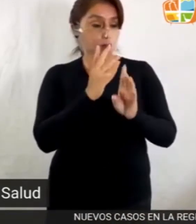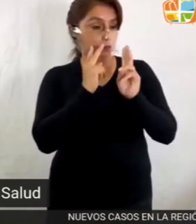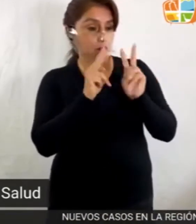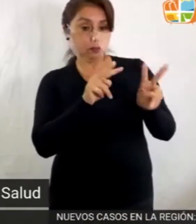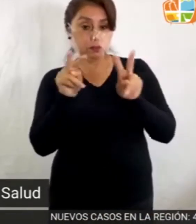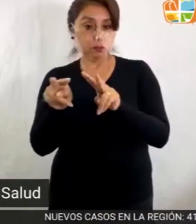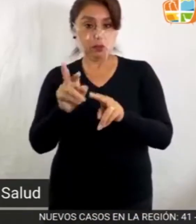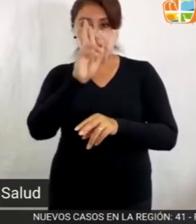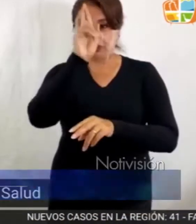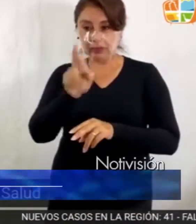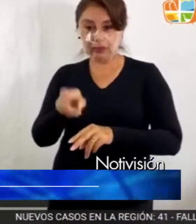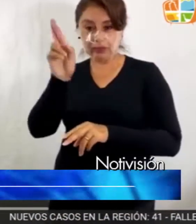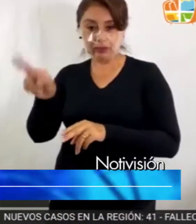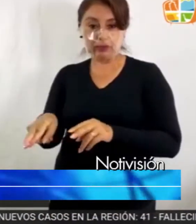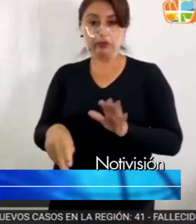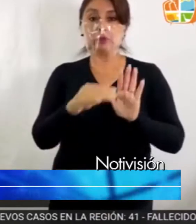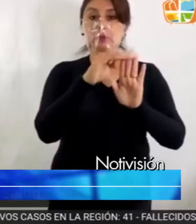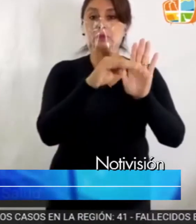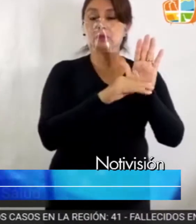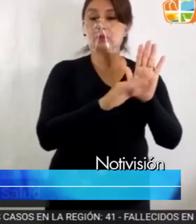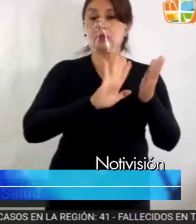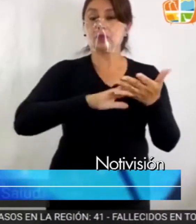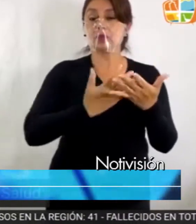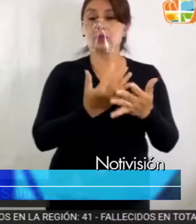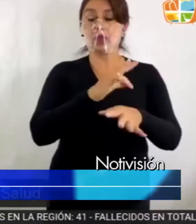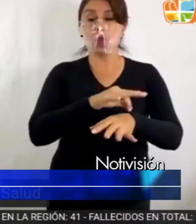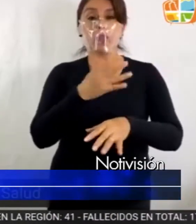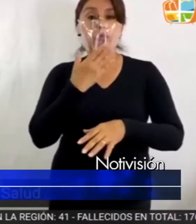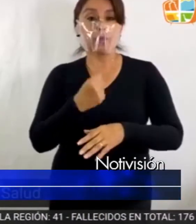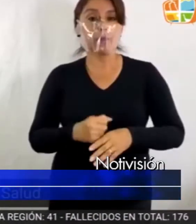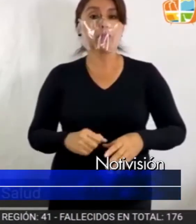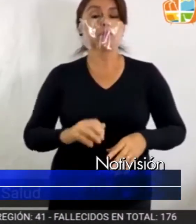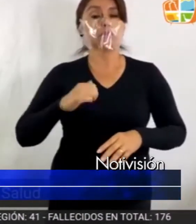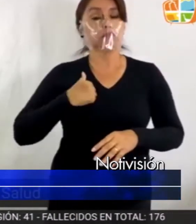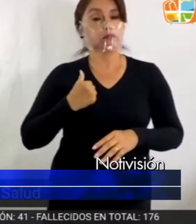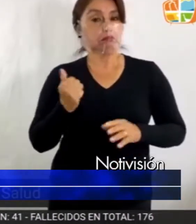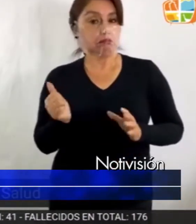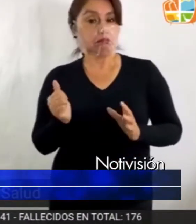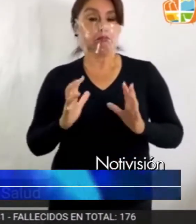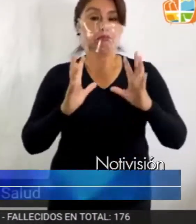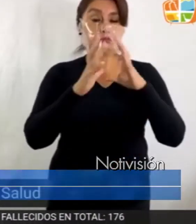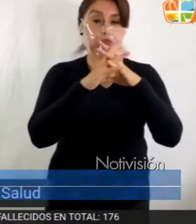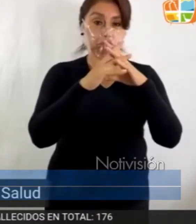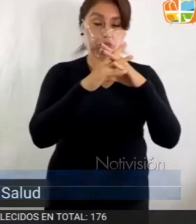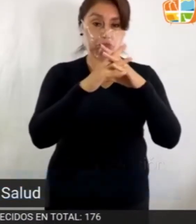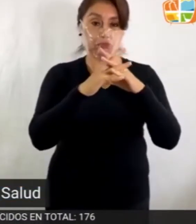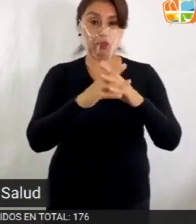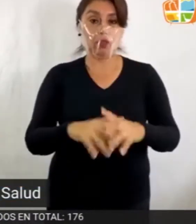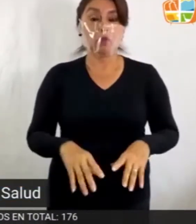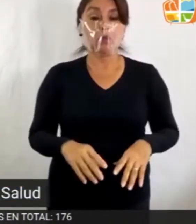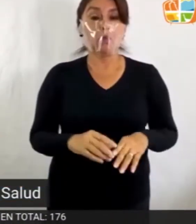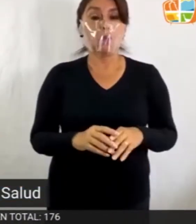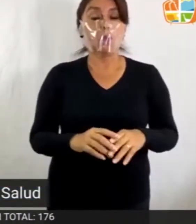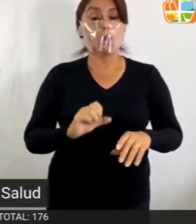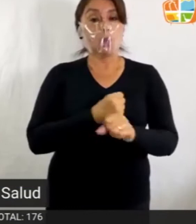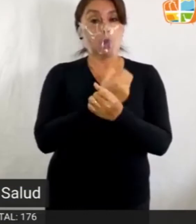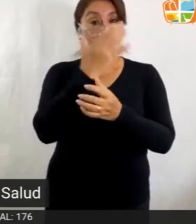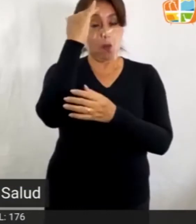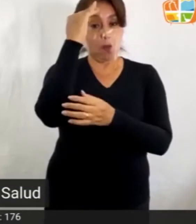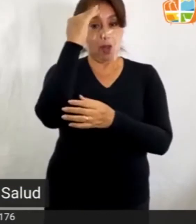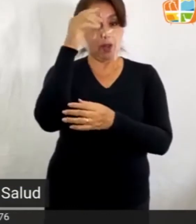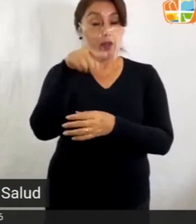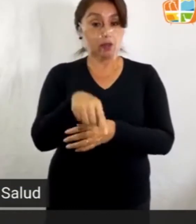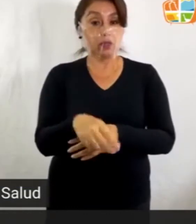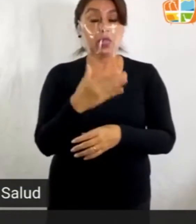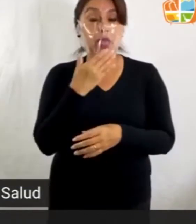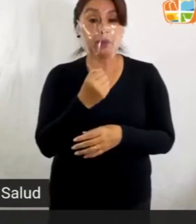el apoyo de las policías, que fue fundamental también para un buen desarrollo. Así como también durante la jornada de 2 a 5,